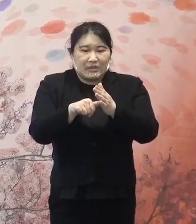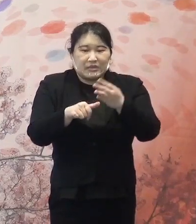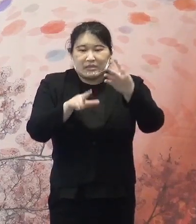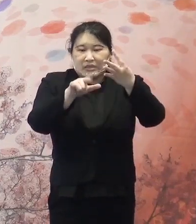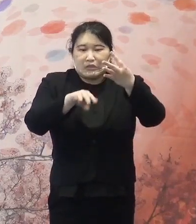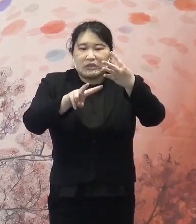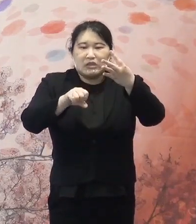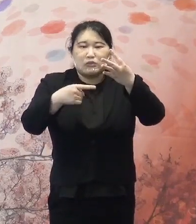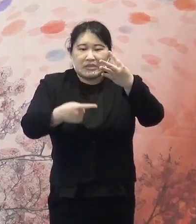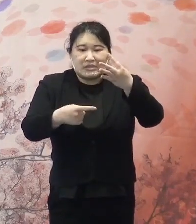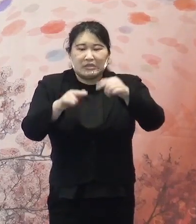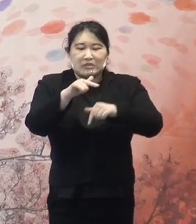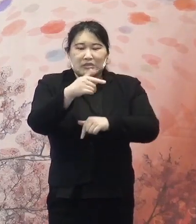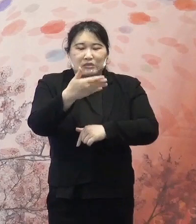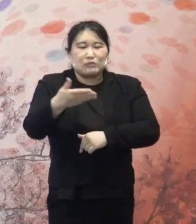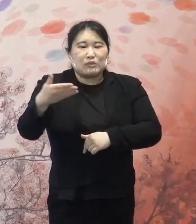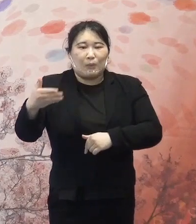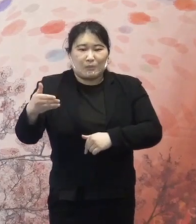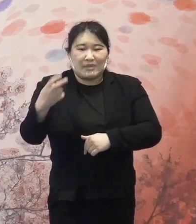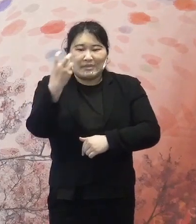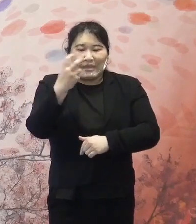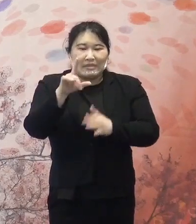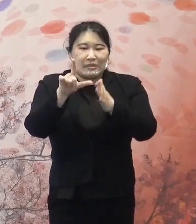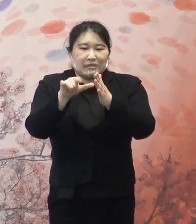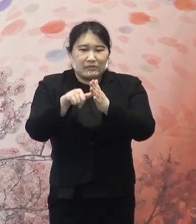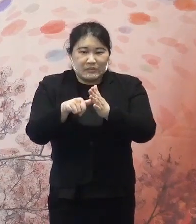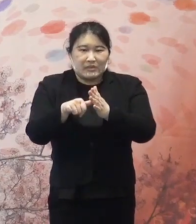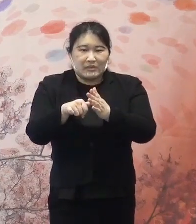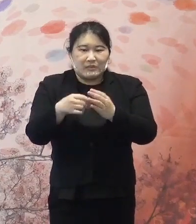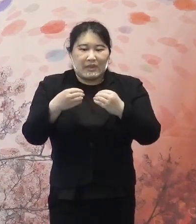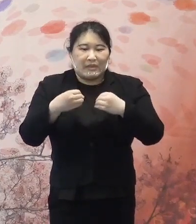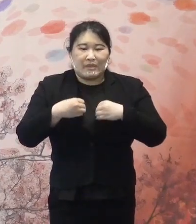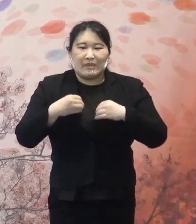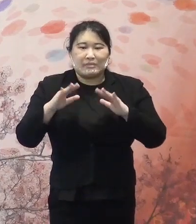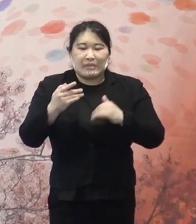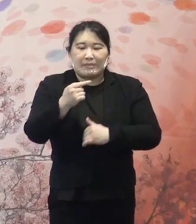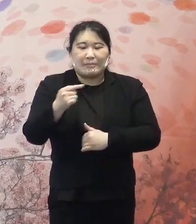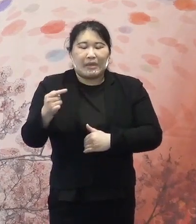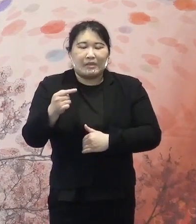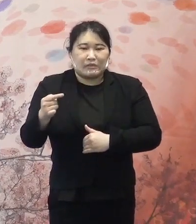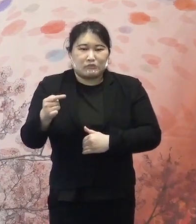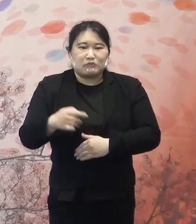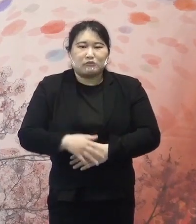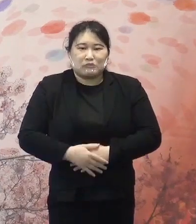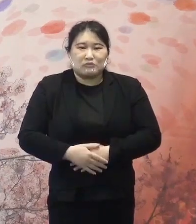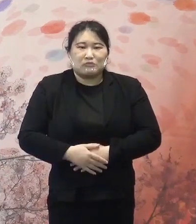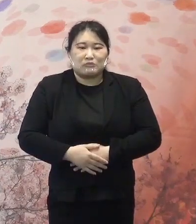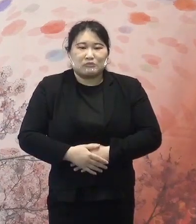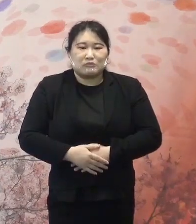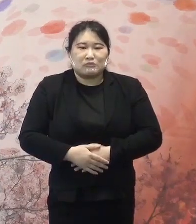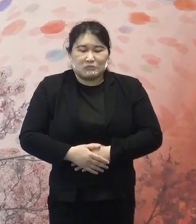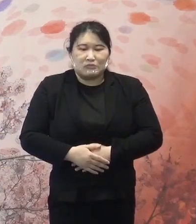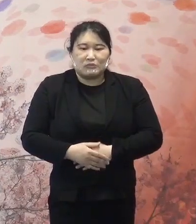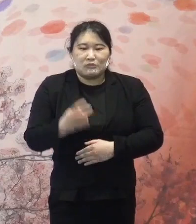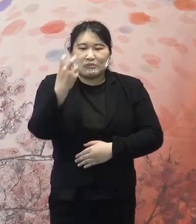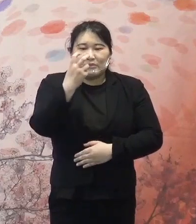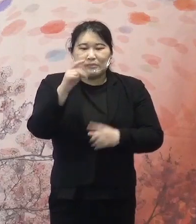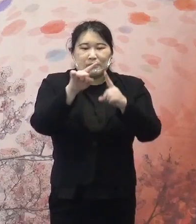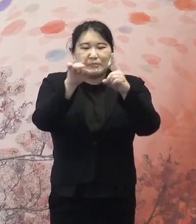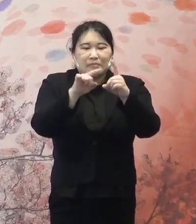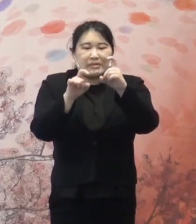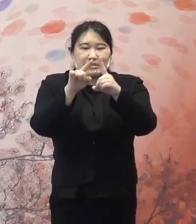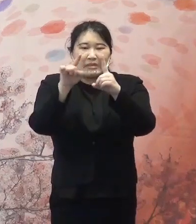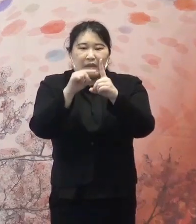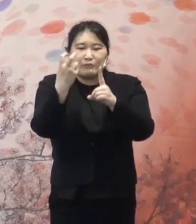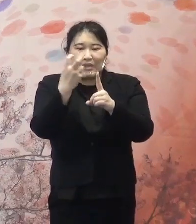21日水曜日と報告を受けておりますが、4月21日水曜日、PCR 検査陰性を一度確認しております